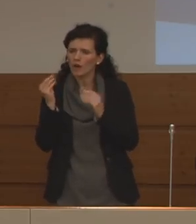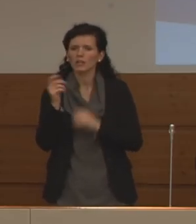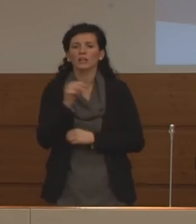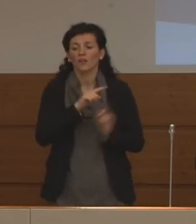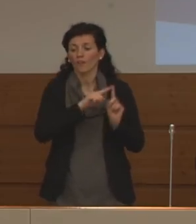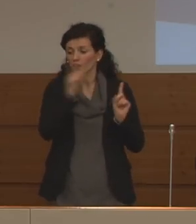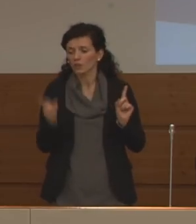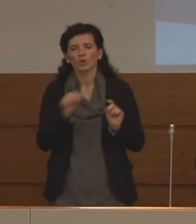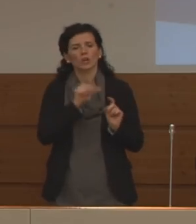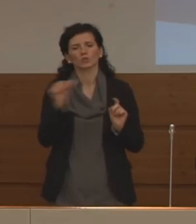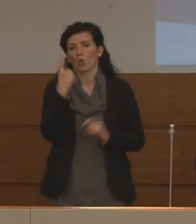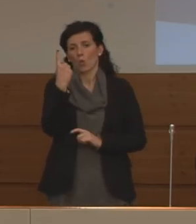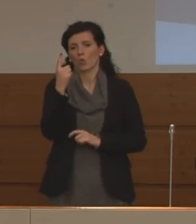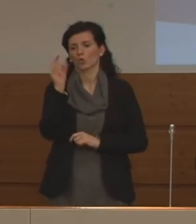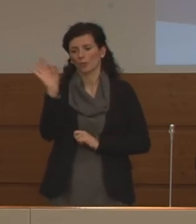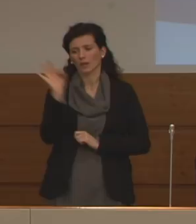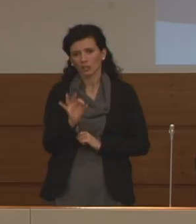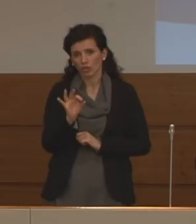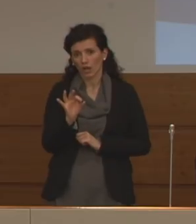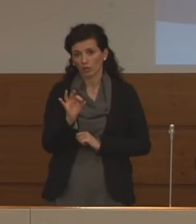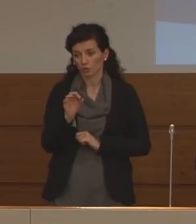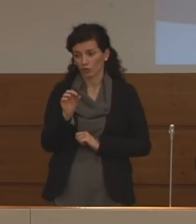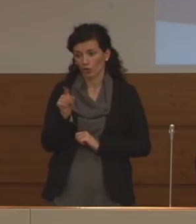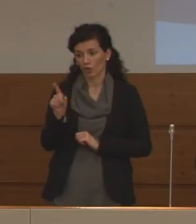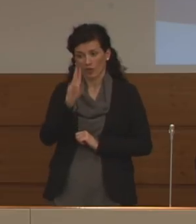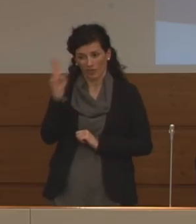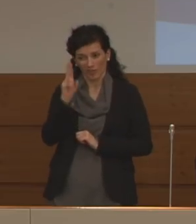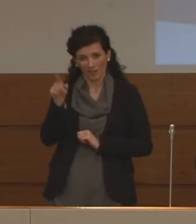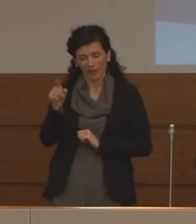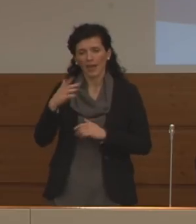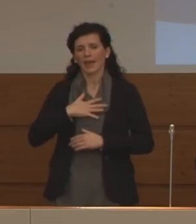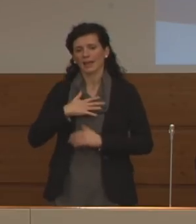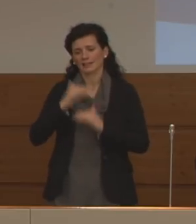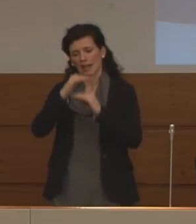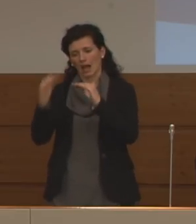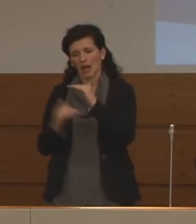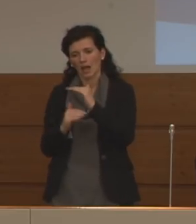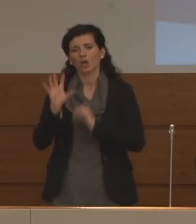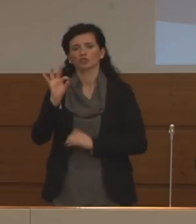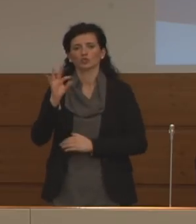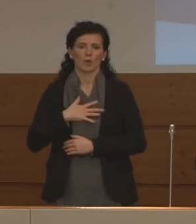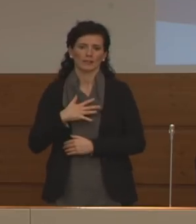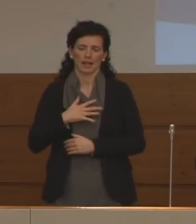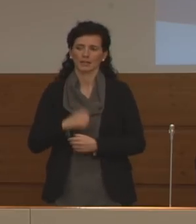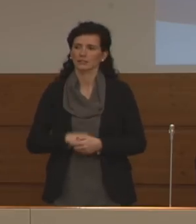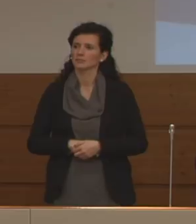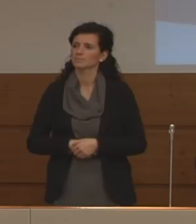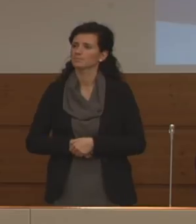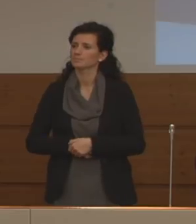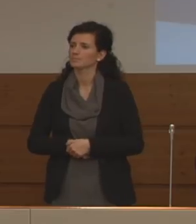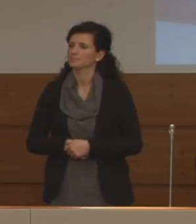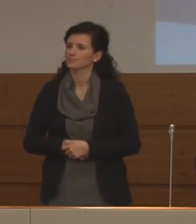deceduti aveva un'età inferiore ai 50 anni